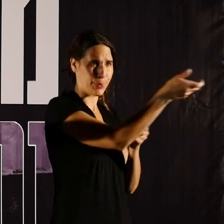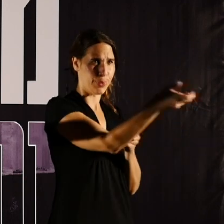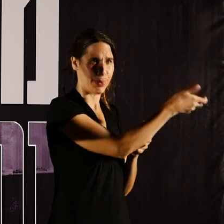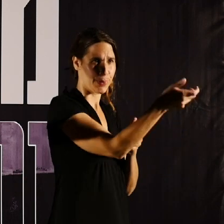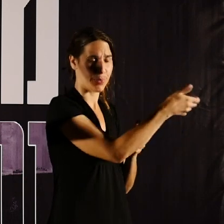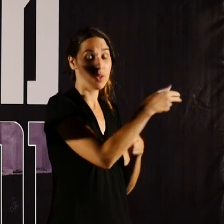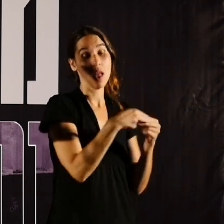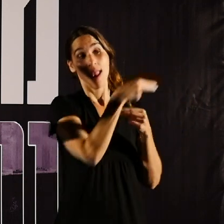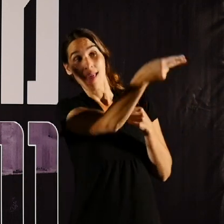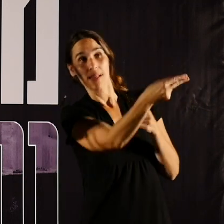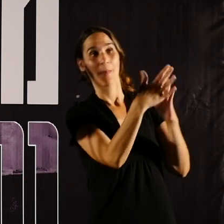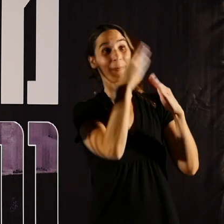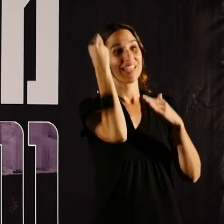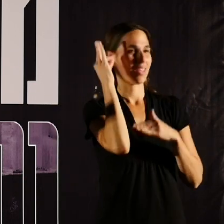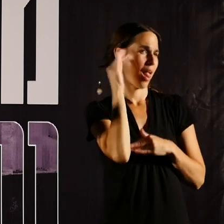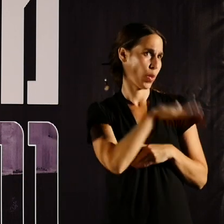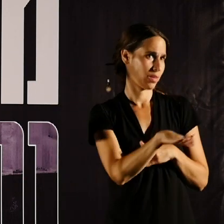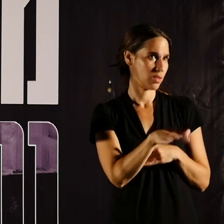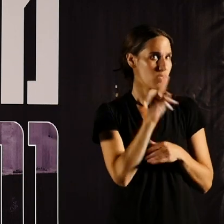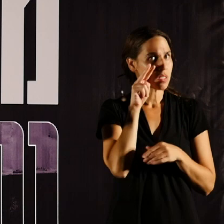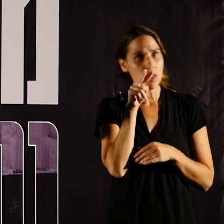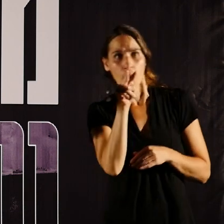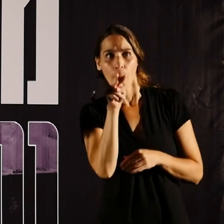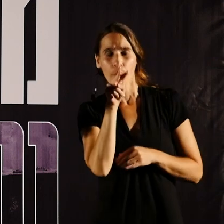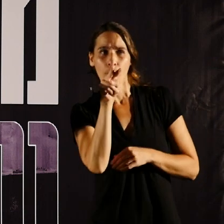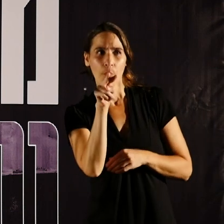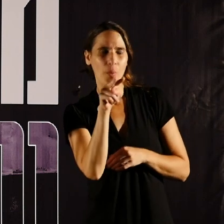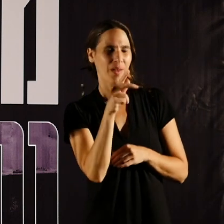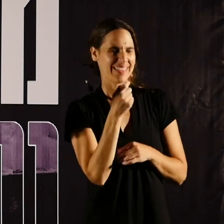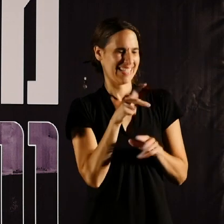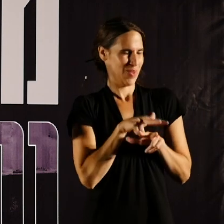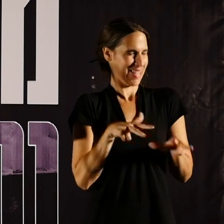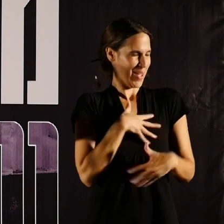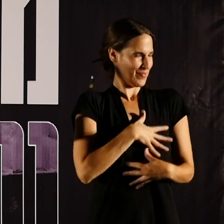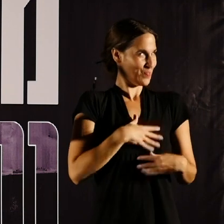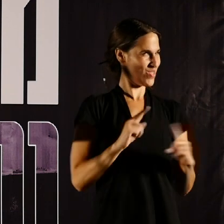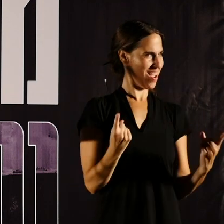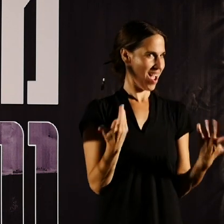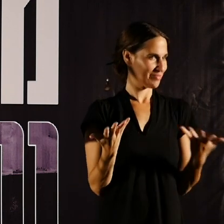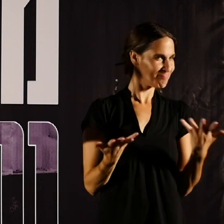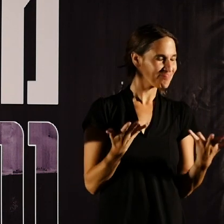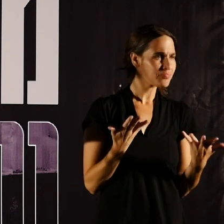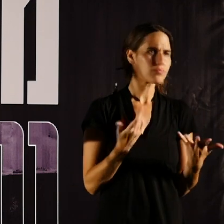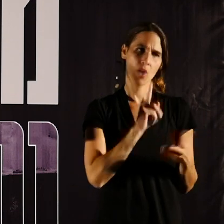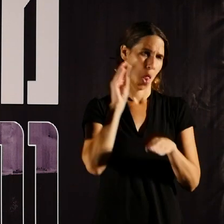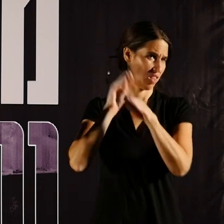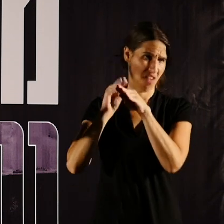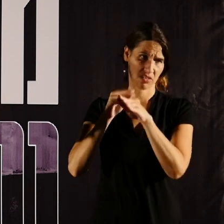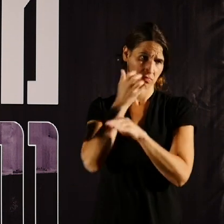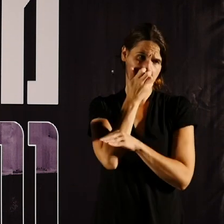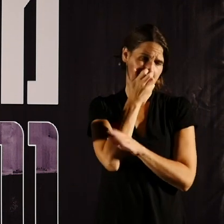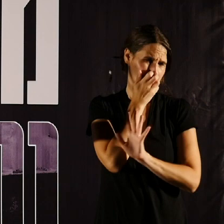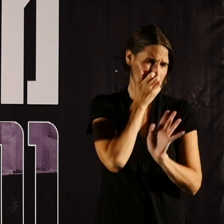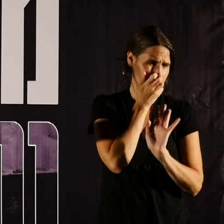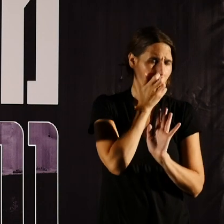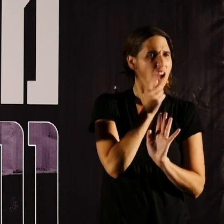ליד היה גם בית ספר של ילדות שה מסתכלות תוך כדי זה היה קצת סיטואציה מוזרה לא דיווחתי על זה בקשר